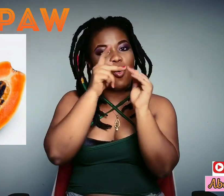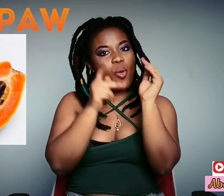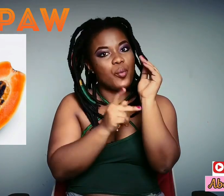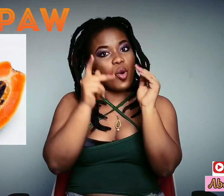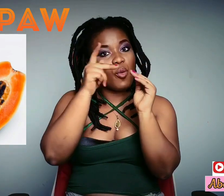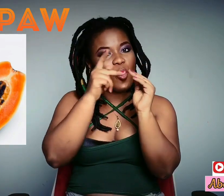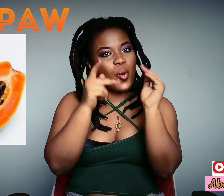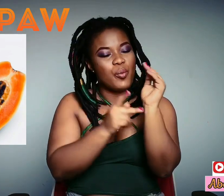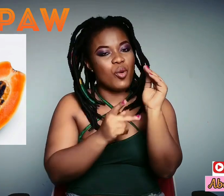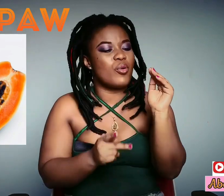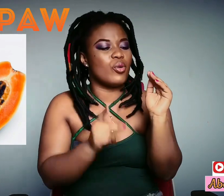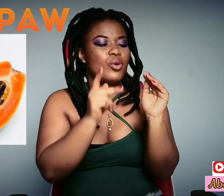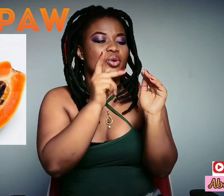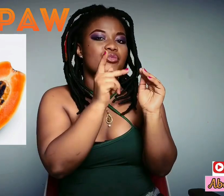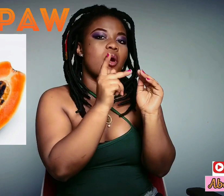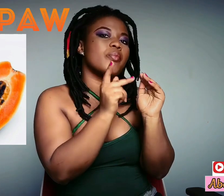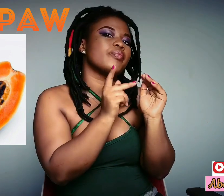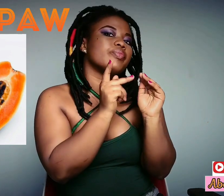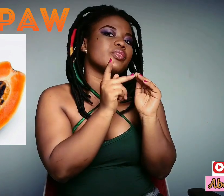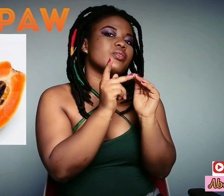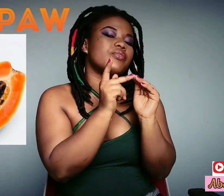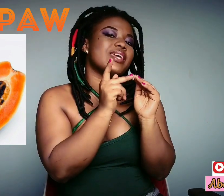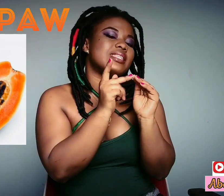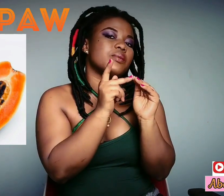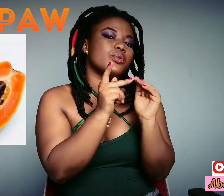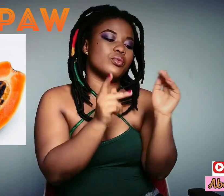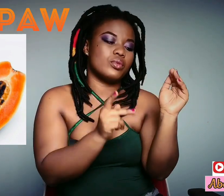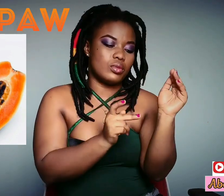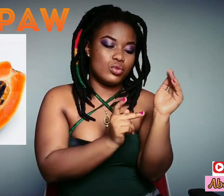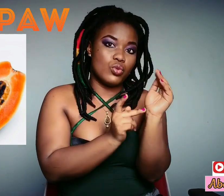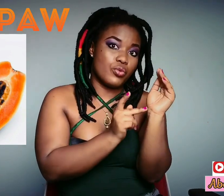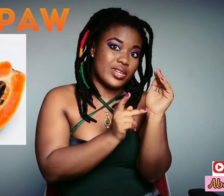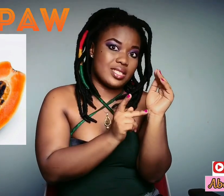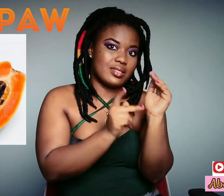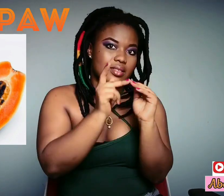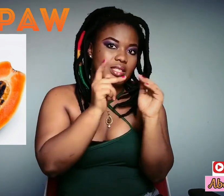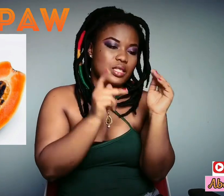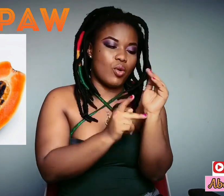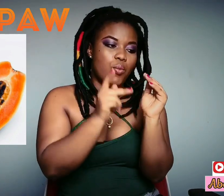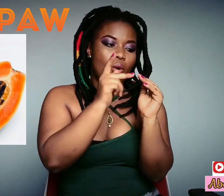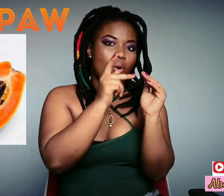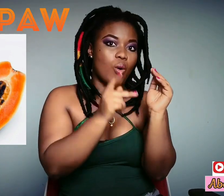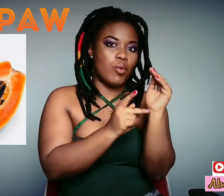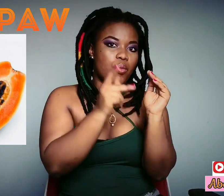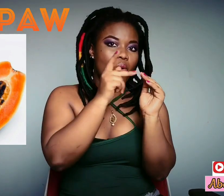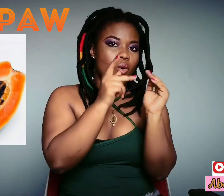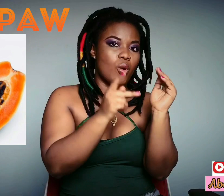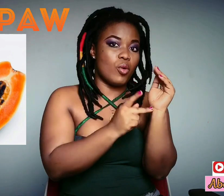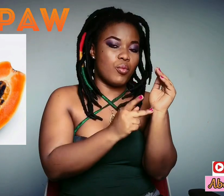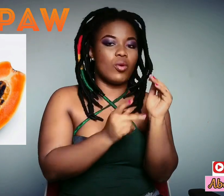Pawpaw. Pawpaw. Pawpaw. From fingertip no to wrist. Tip pawpaw. Pawpaw.